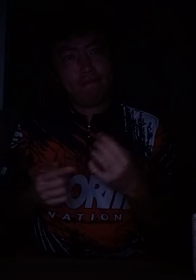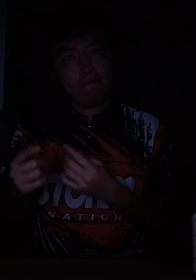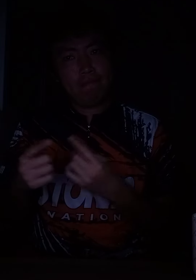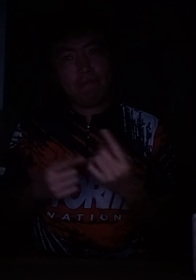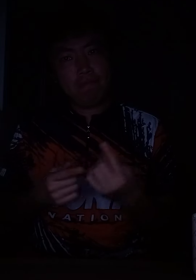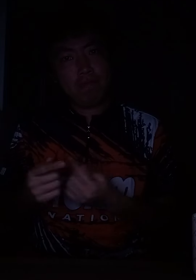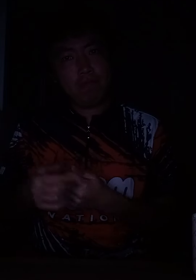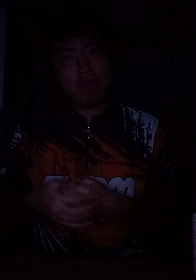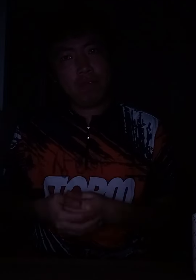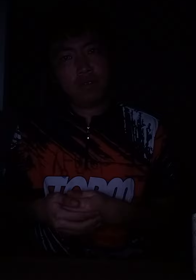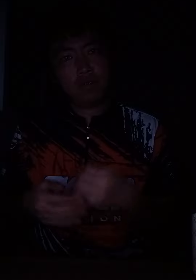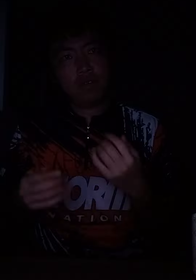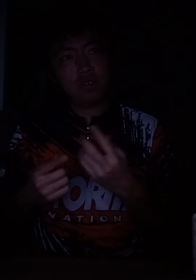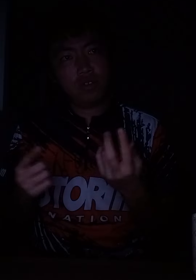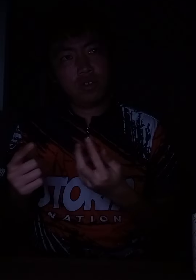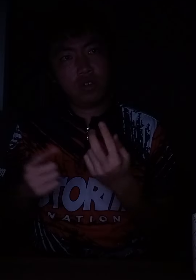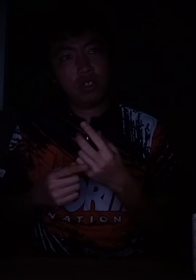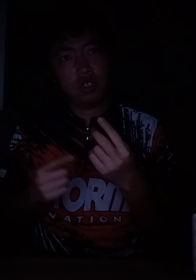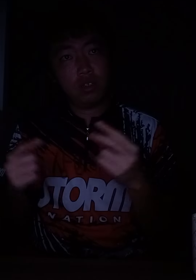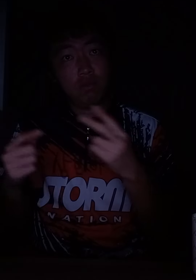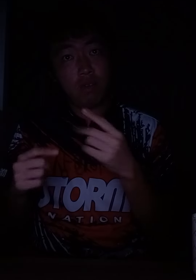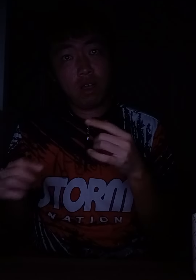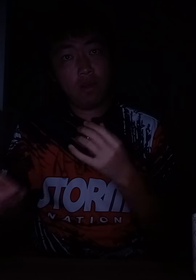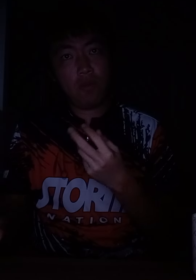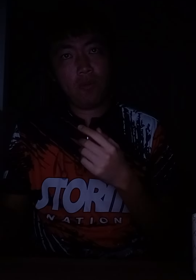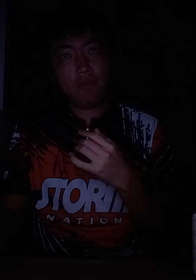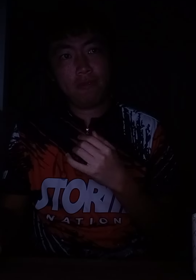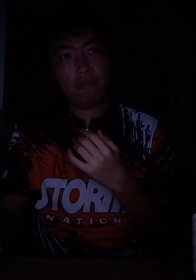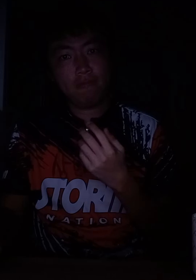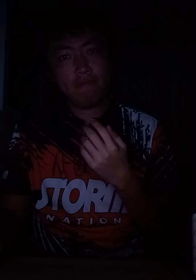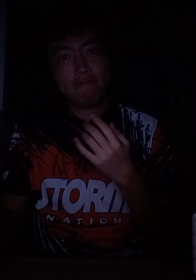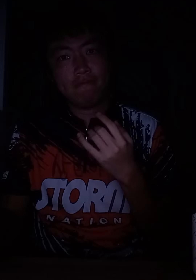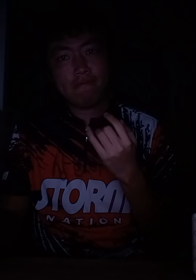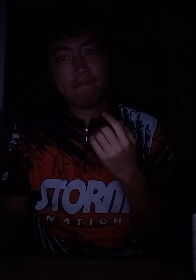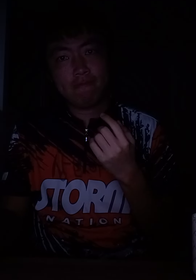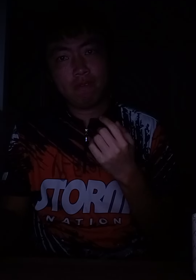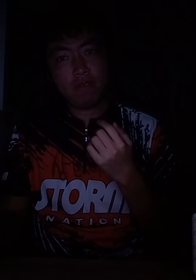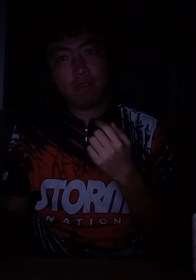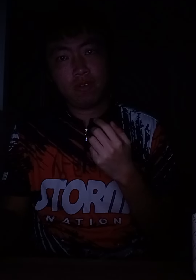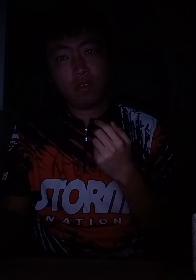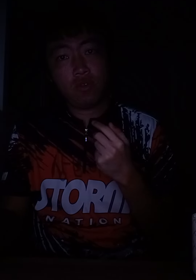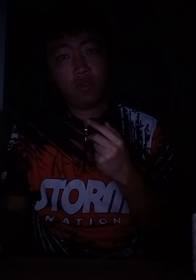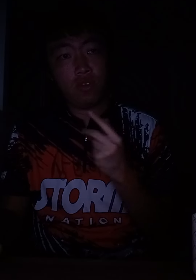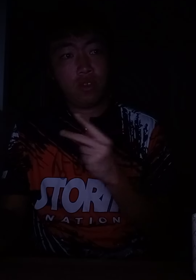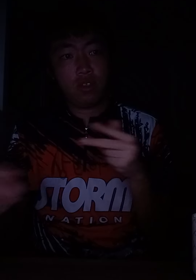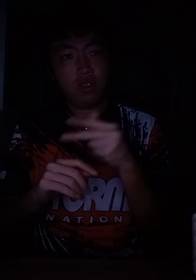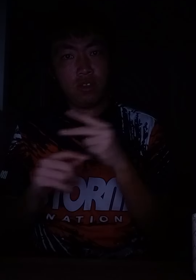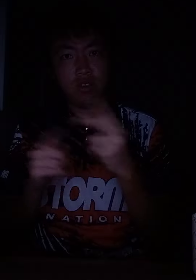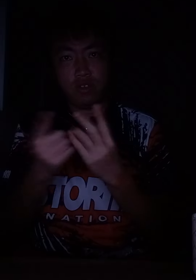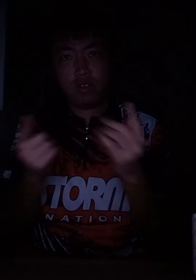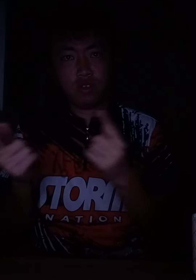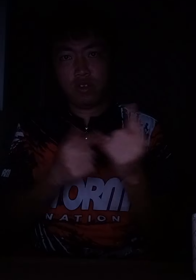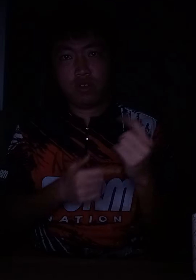작가진이 확인해 보니까 정릉에서 마포를 오가는 1711번 버스를 지금 운행하고 계시죠?